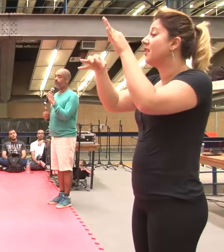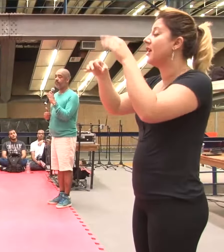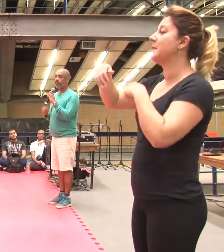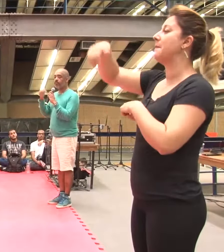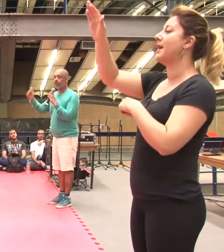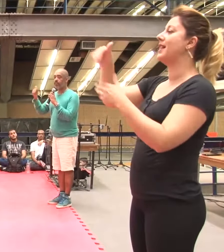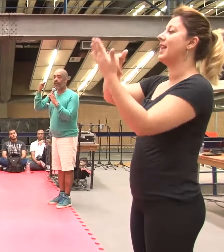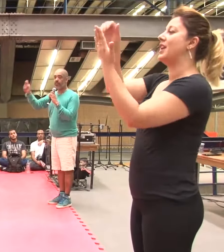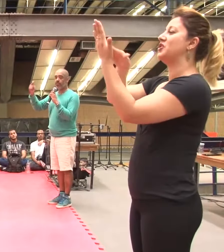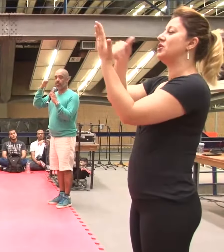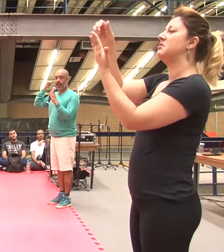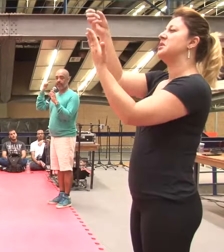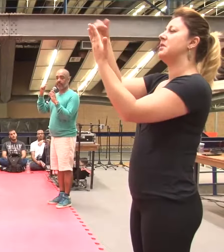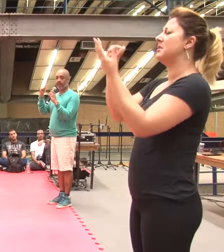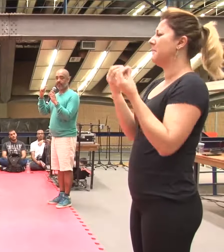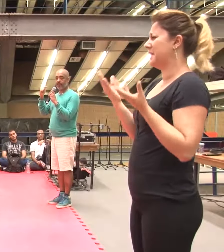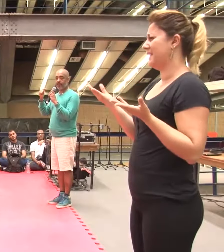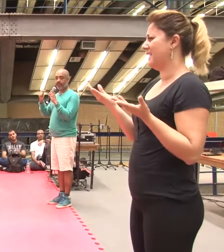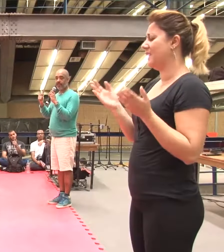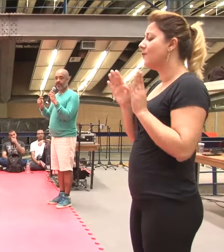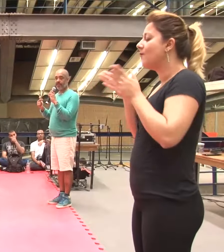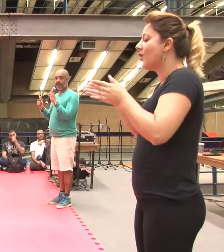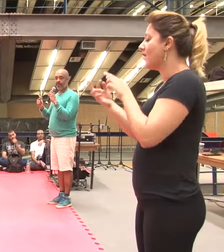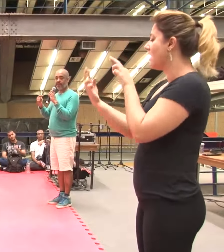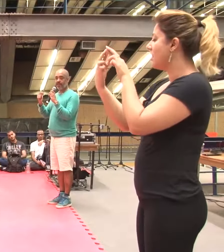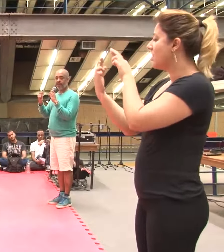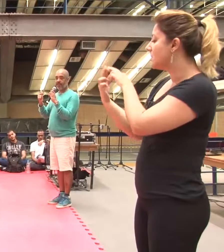relações sociais, culturais,